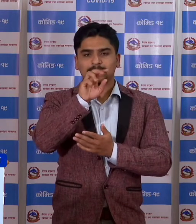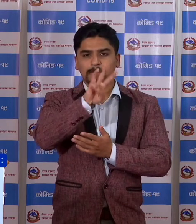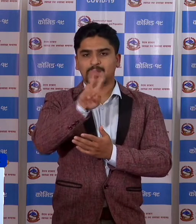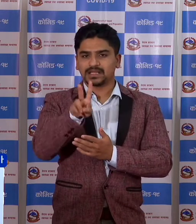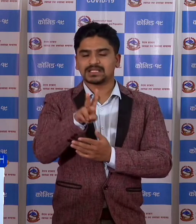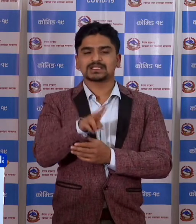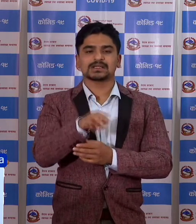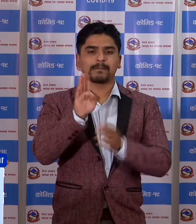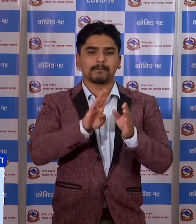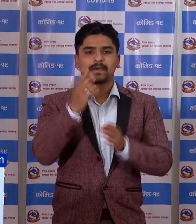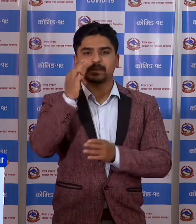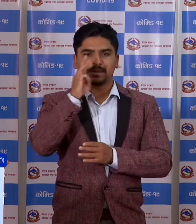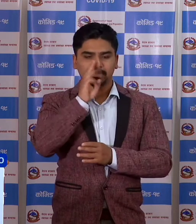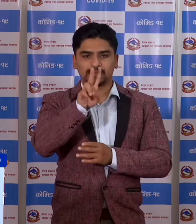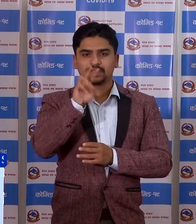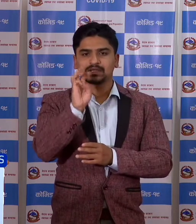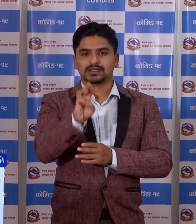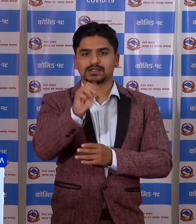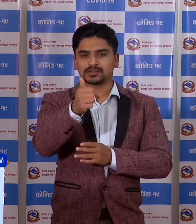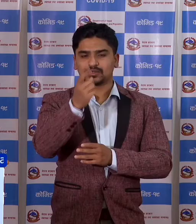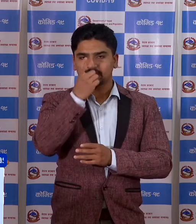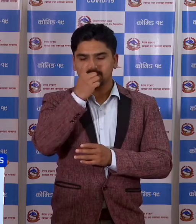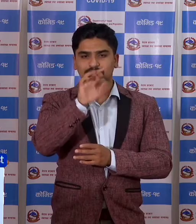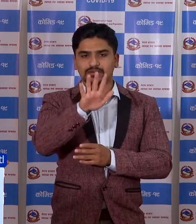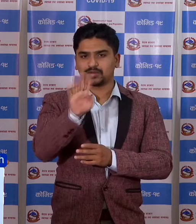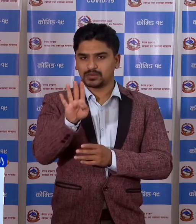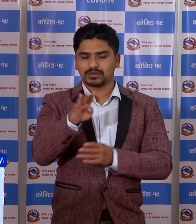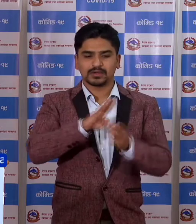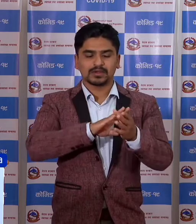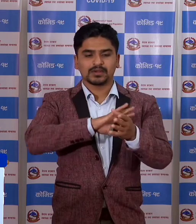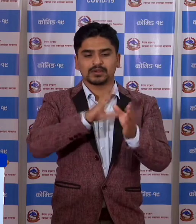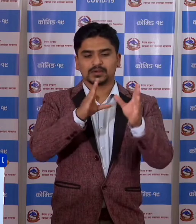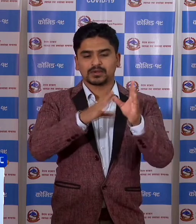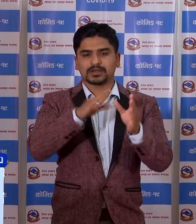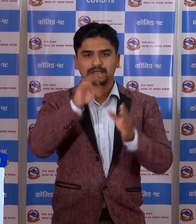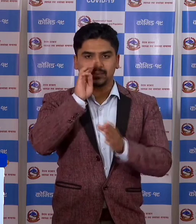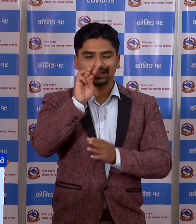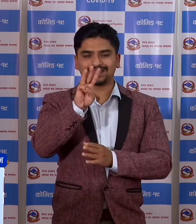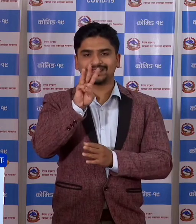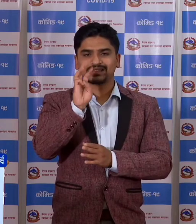21,932, त्यसै गरी बागमती प्रदेशमा 2,654, गण्डकी प्रदेशमा